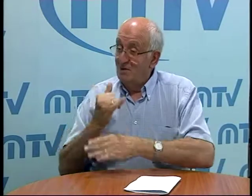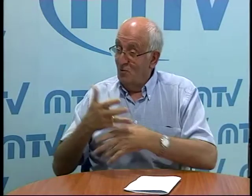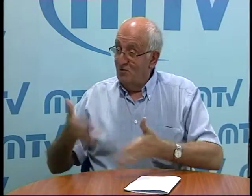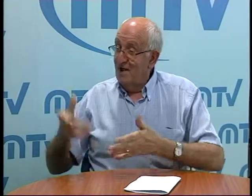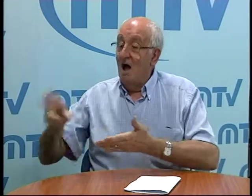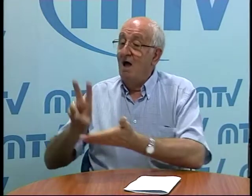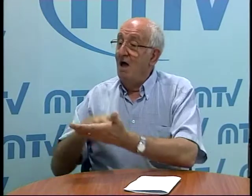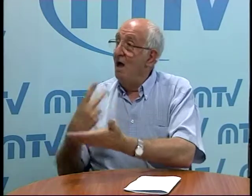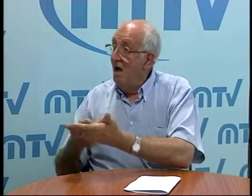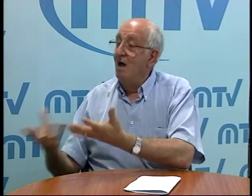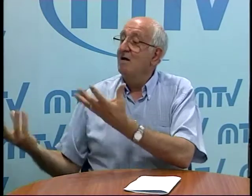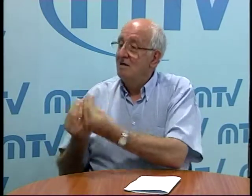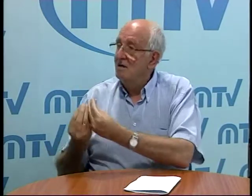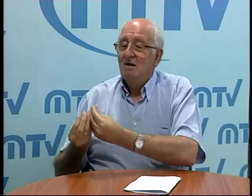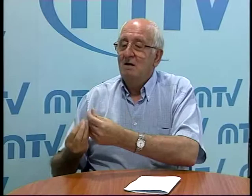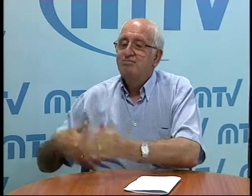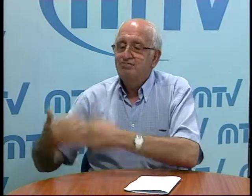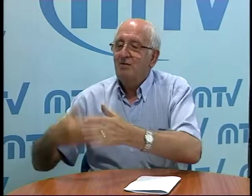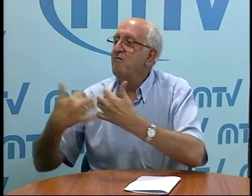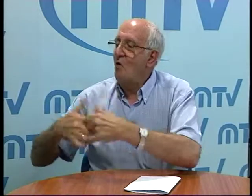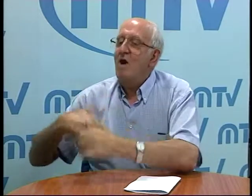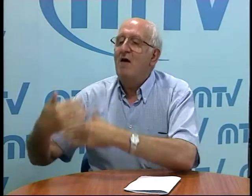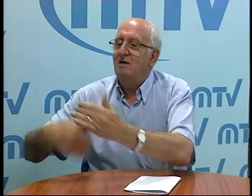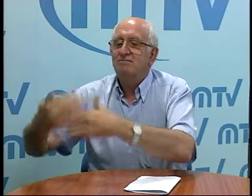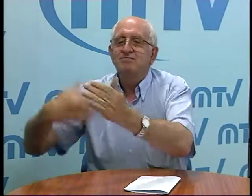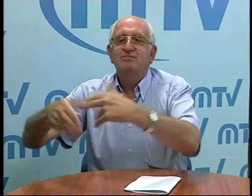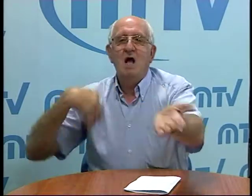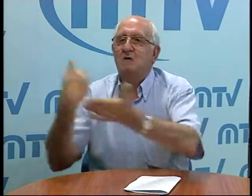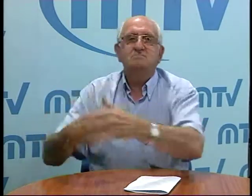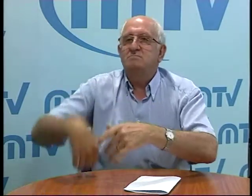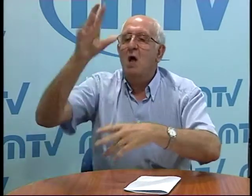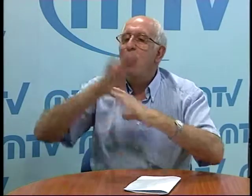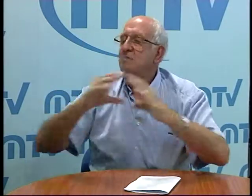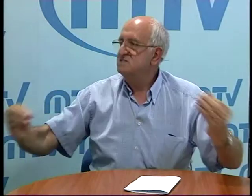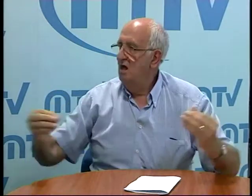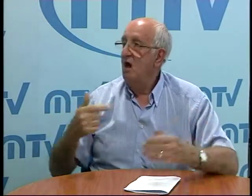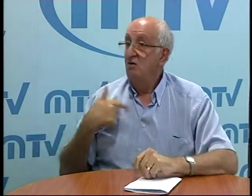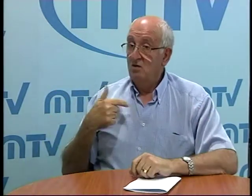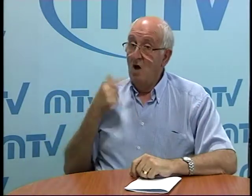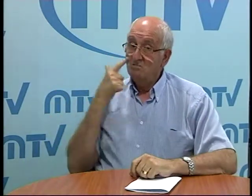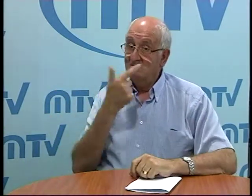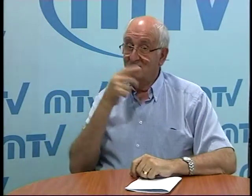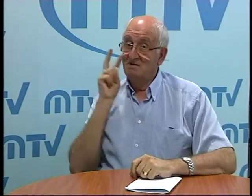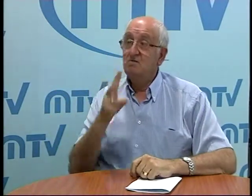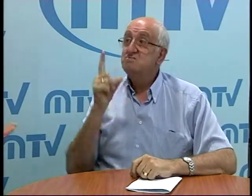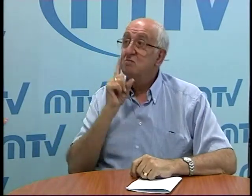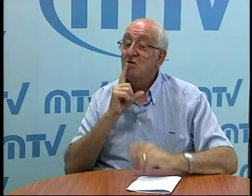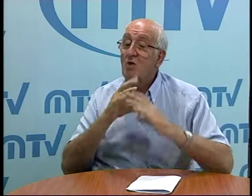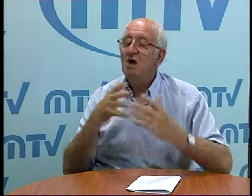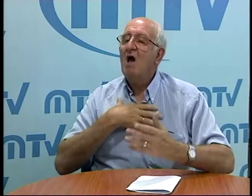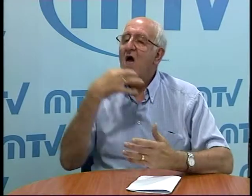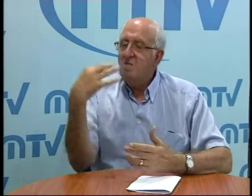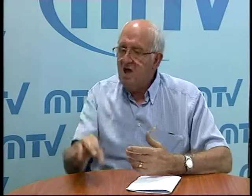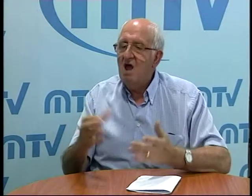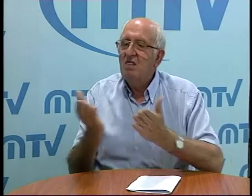Hay sordos que, por ejemplo, cuando están en el instituto, que tienen intérprete y están recibiendo su formación, pues llega a la universidad, y